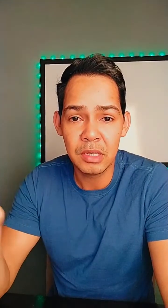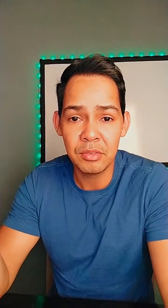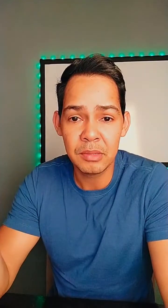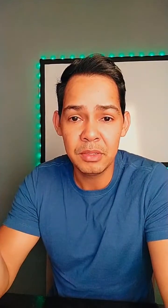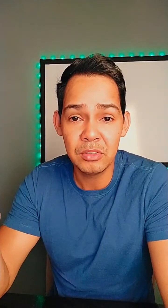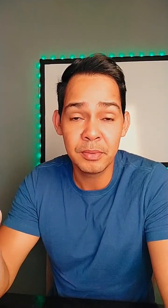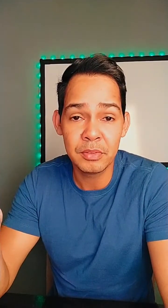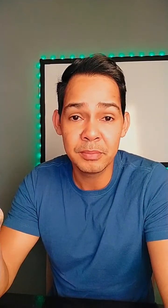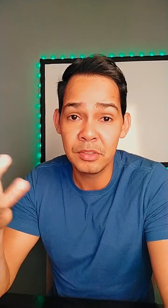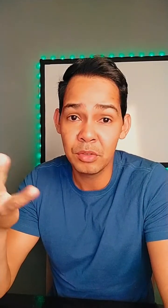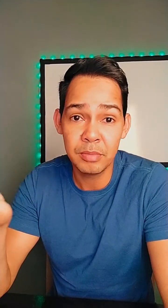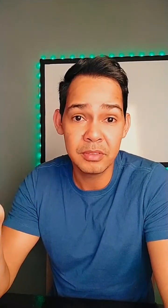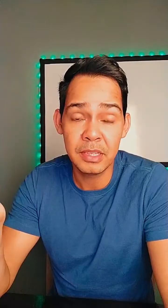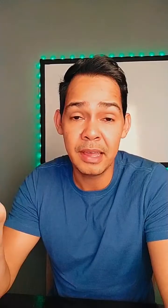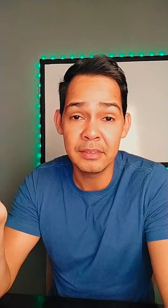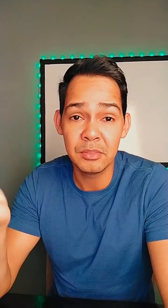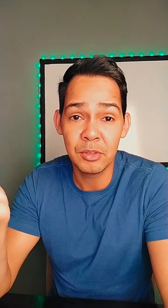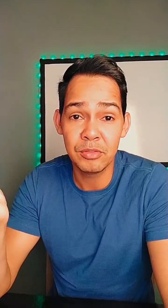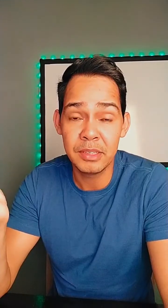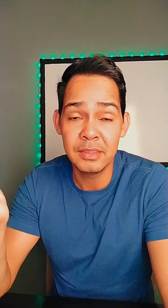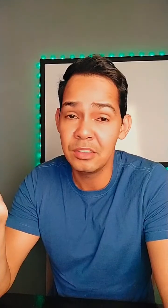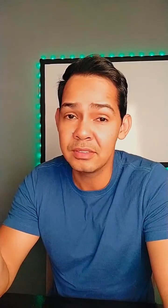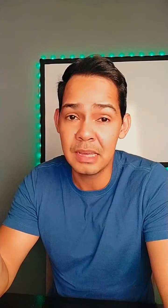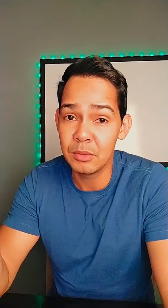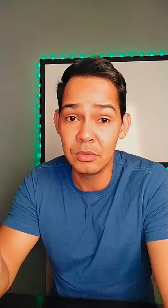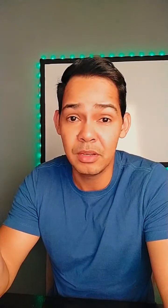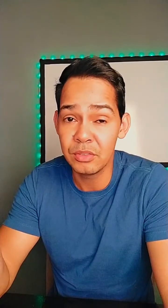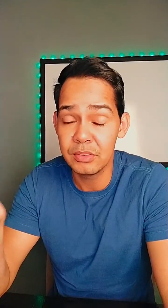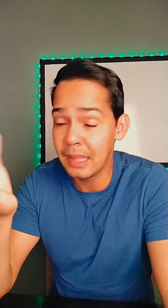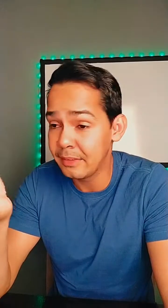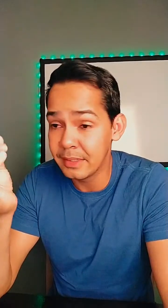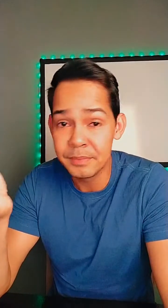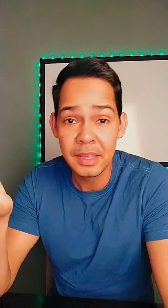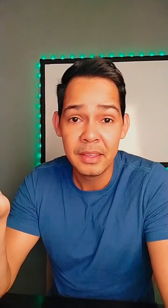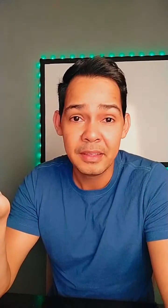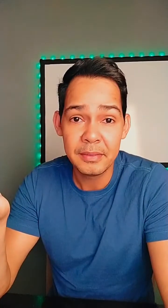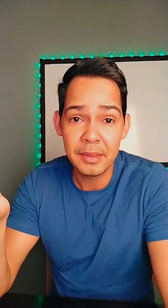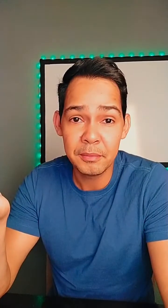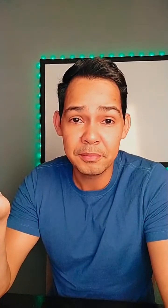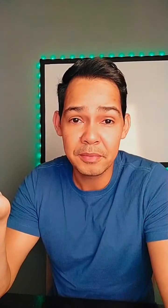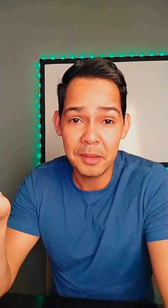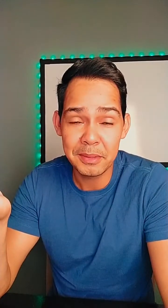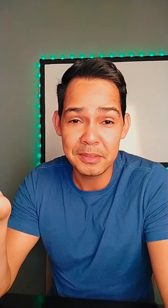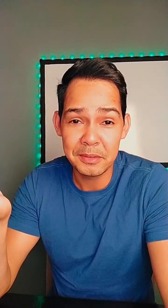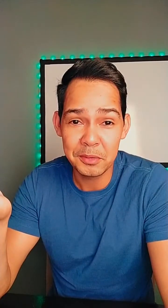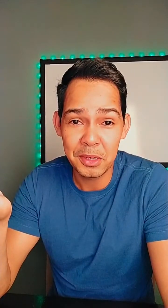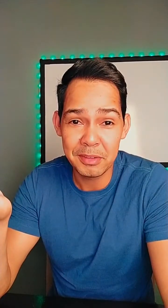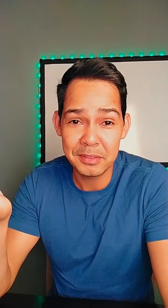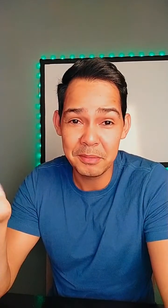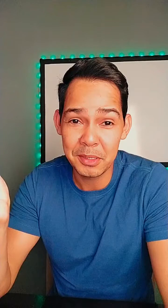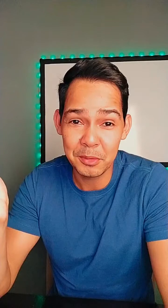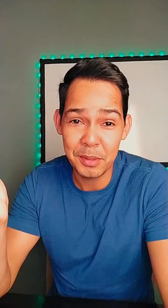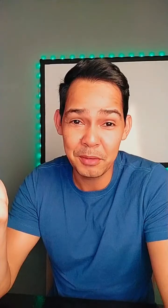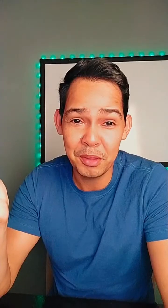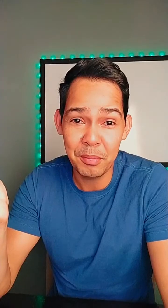da minha esposa, por isso que eu não postei nada. Vocês podem ver que desde sábado eu não posto nada. Então, tenham paciência, eu vou gravar essa semana. Eu espero que fique pronto